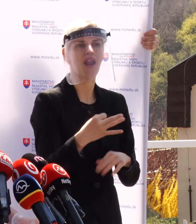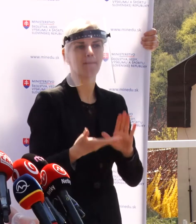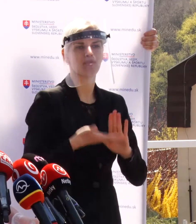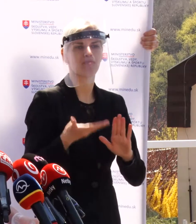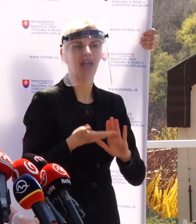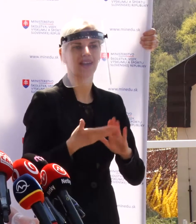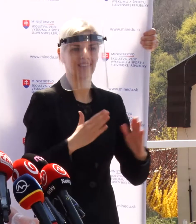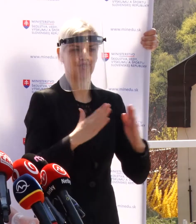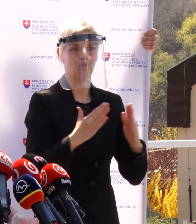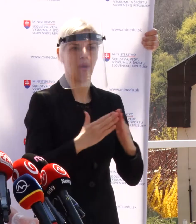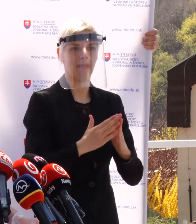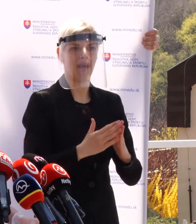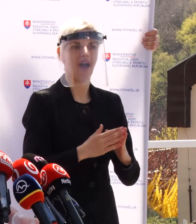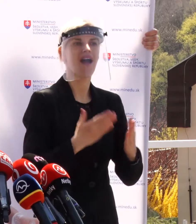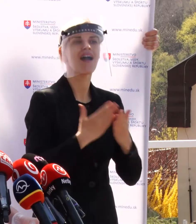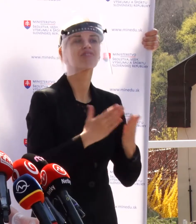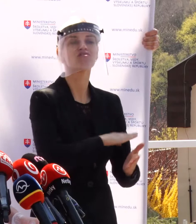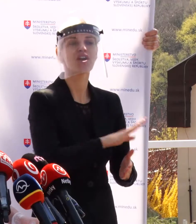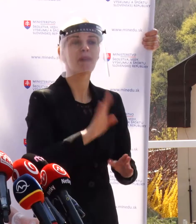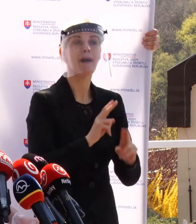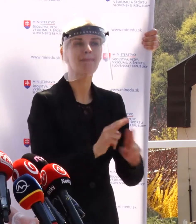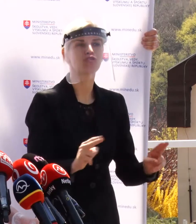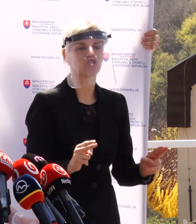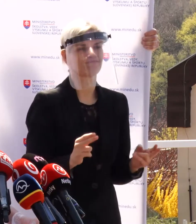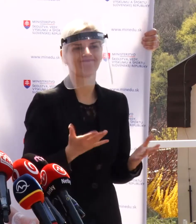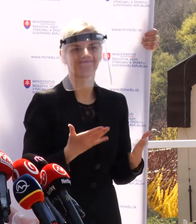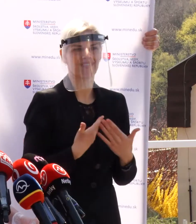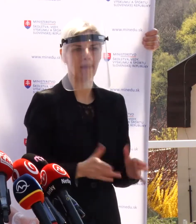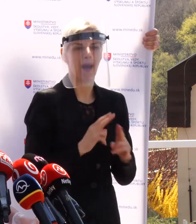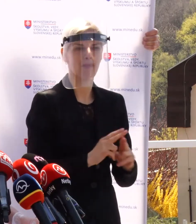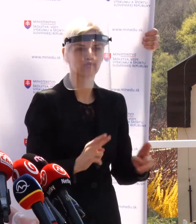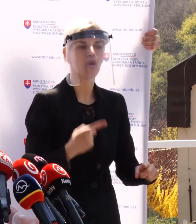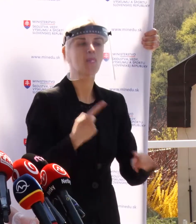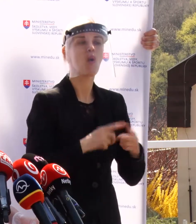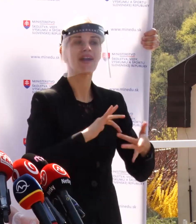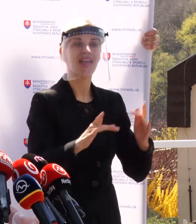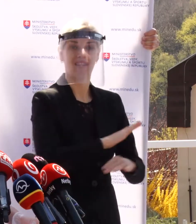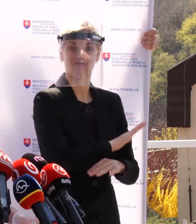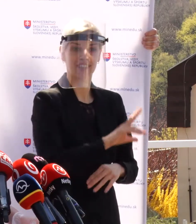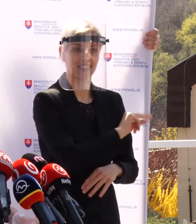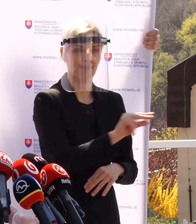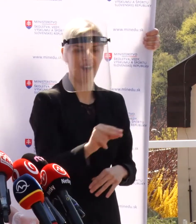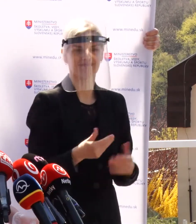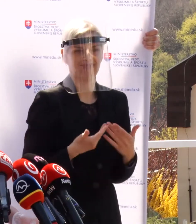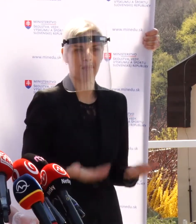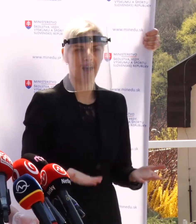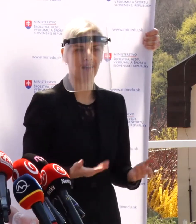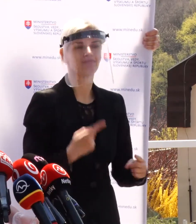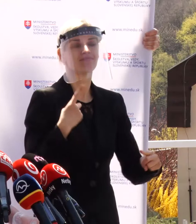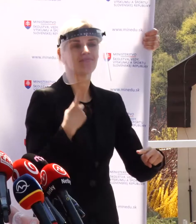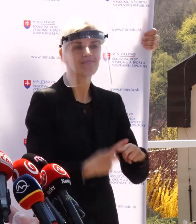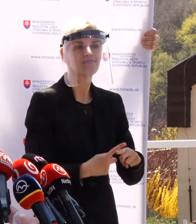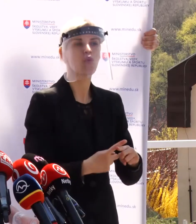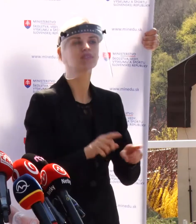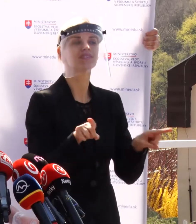prípravu, čo znamená, že nie všetci žiaci majú v súčasnej situácii prístup k internetu a takisto nie všetci žiaci majú